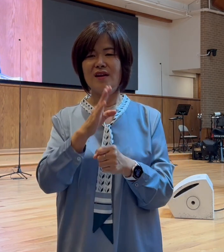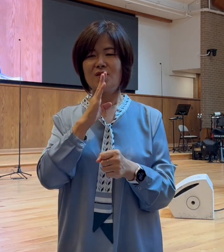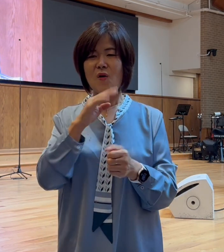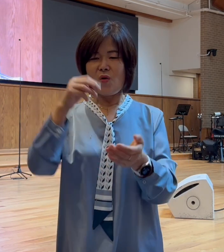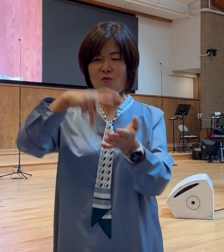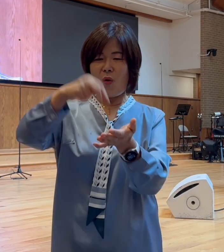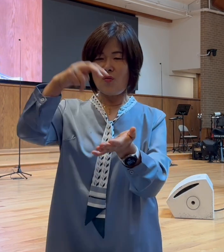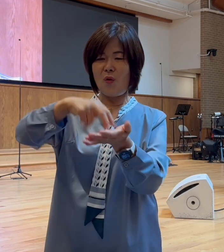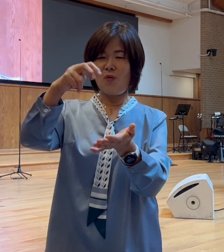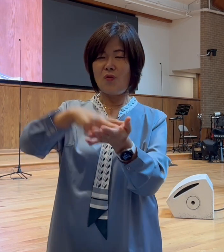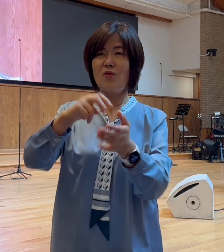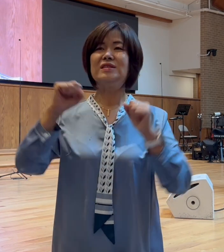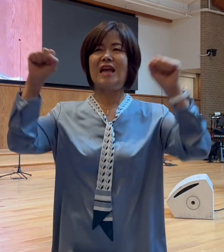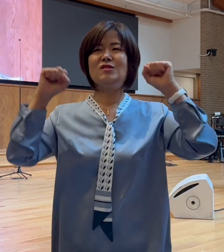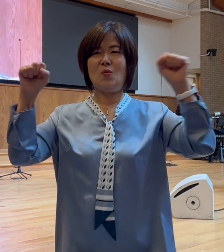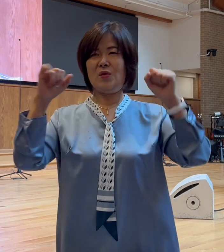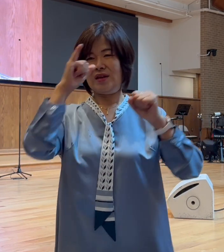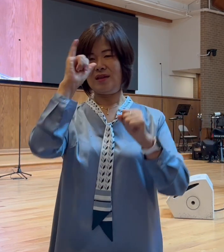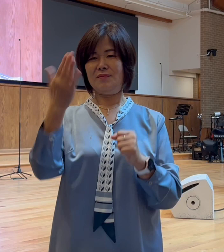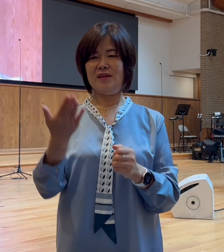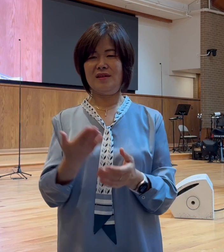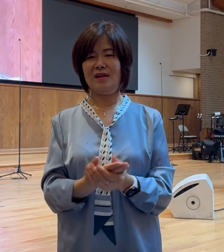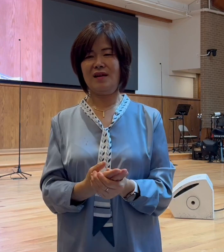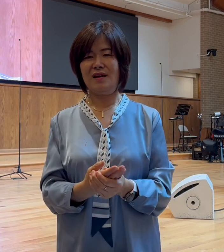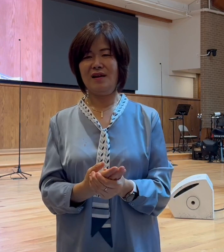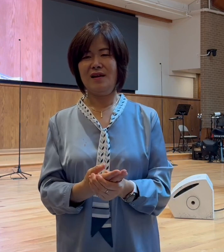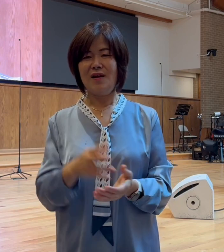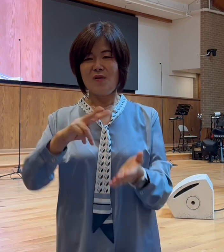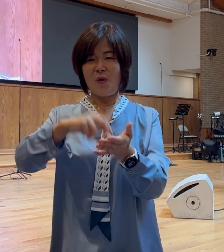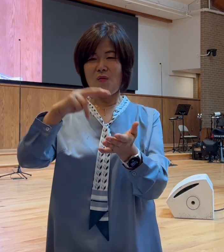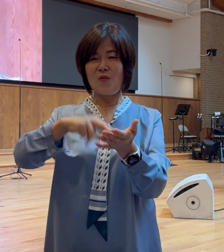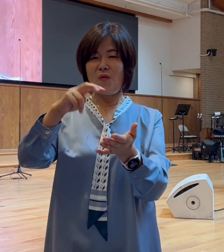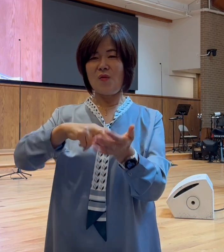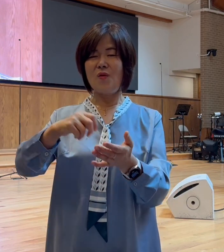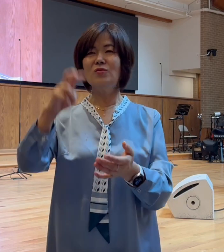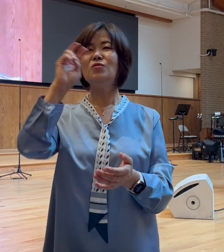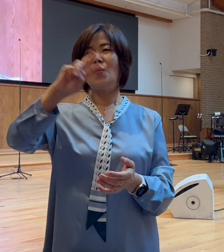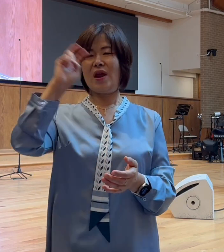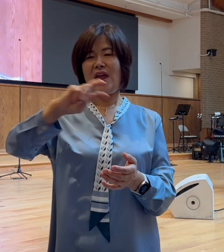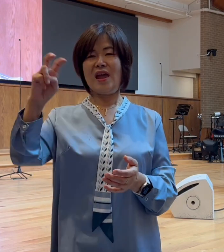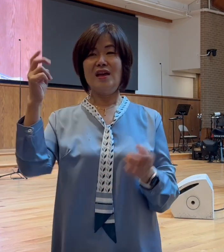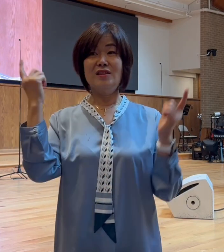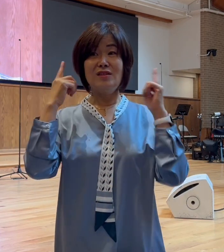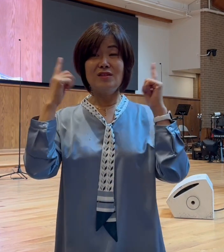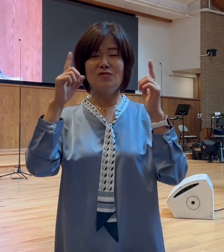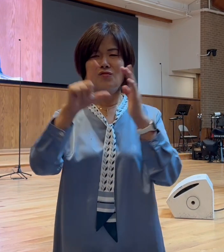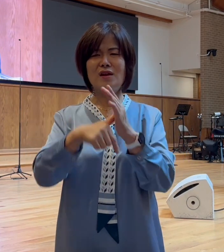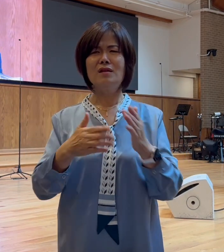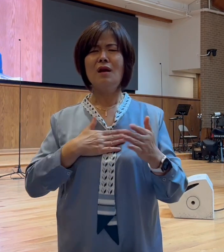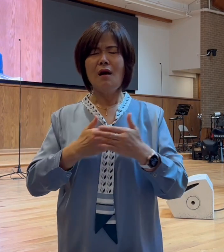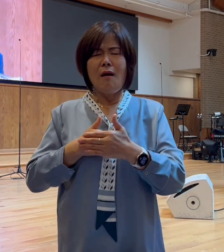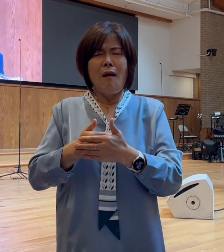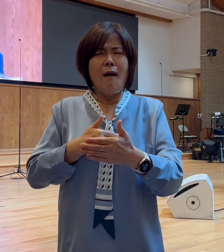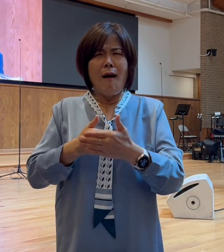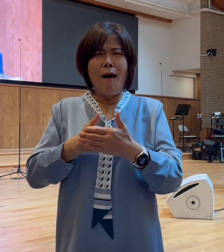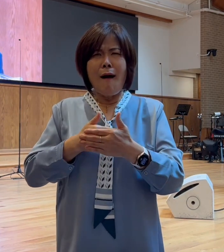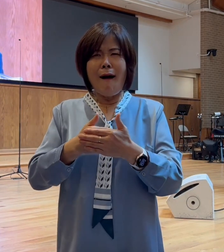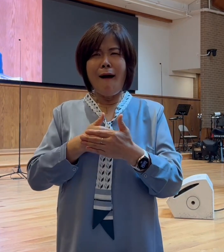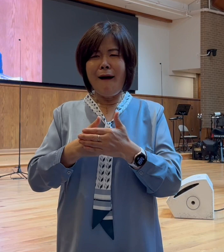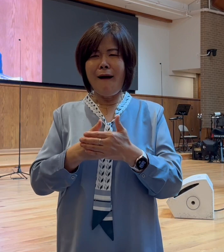체조라고 하는 체조가 있는데 콩콩콩 체조 노래입니다. 그 노래를 딱 듣는 순간에 제 가슴이 뛰기